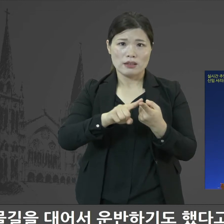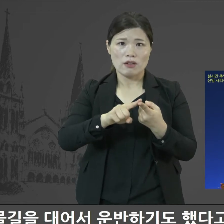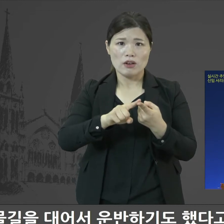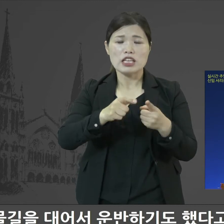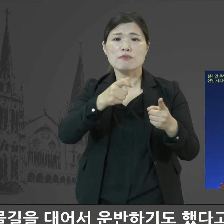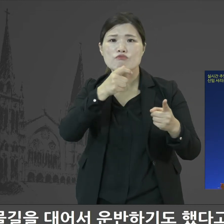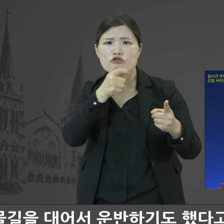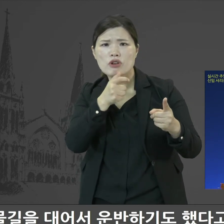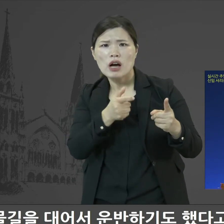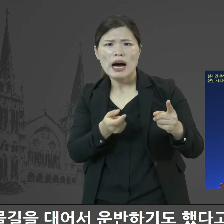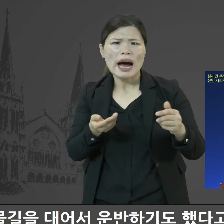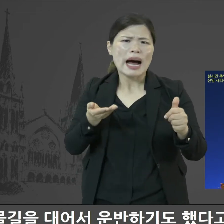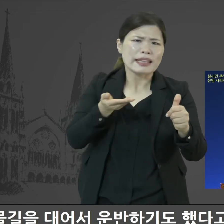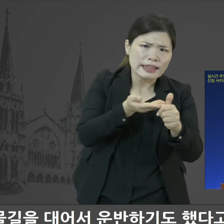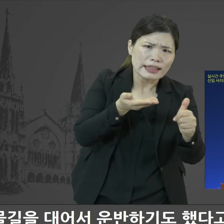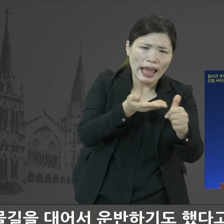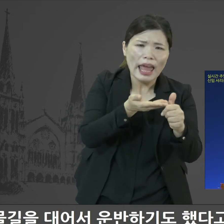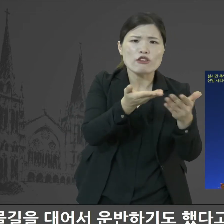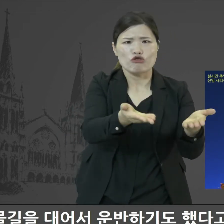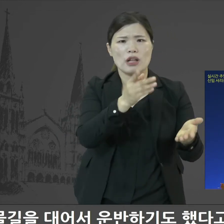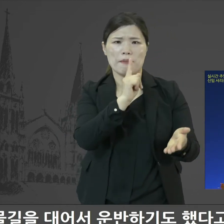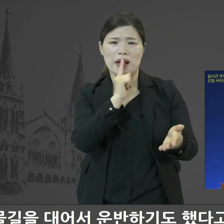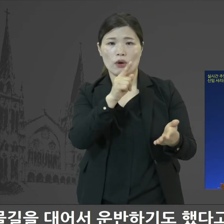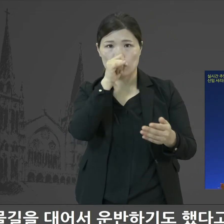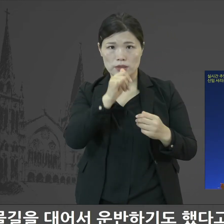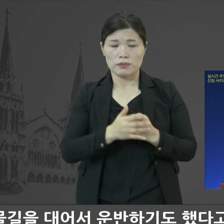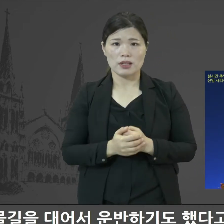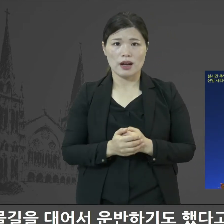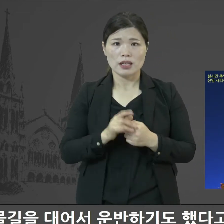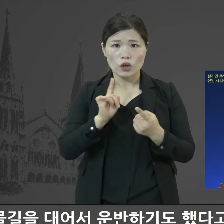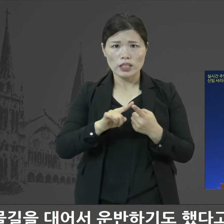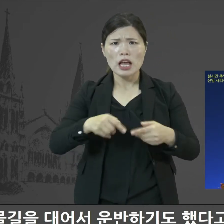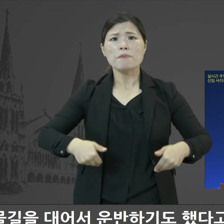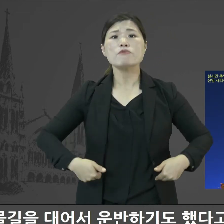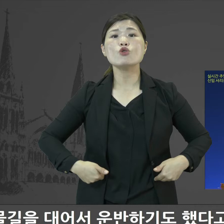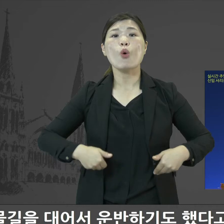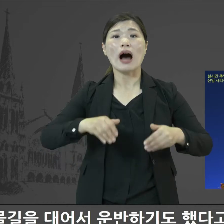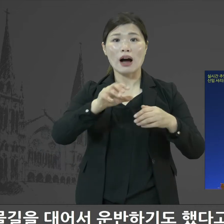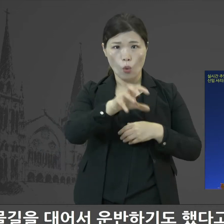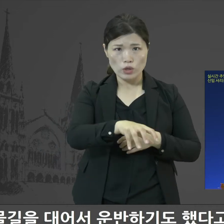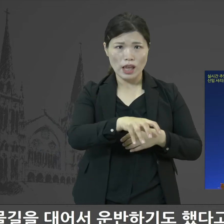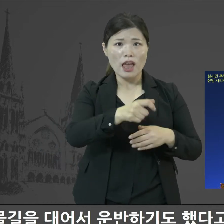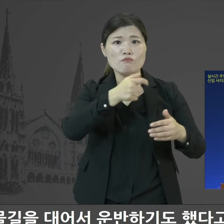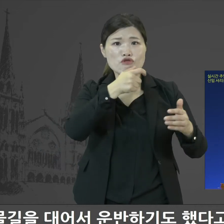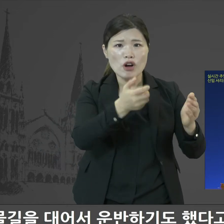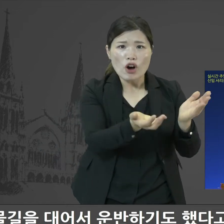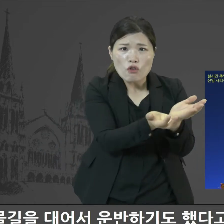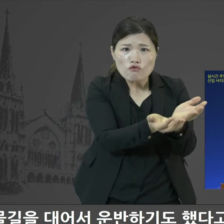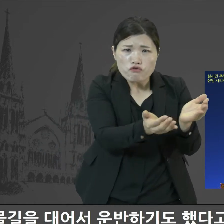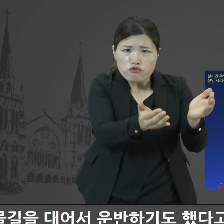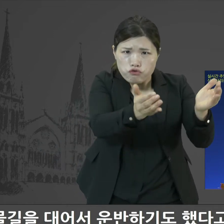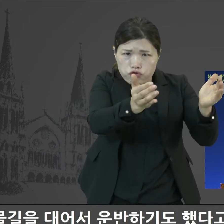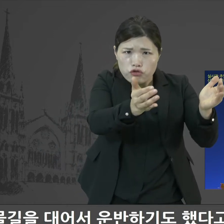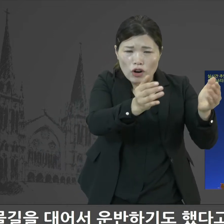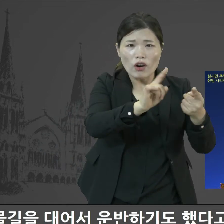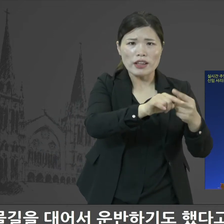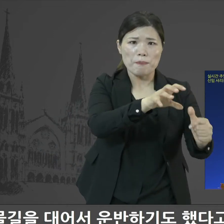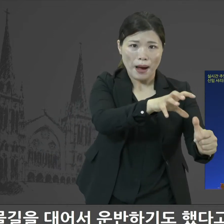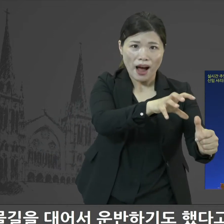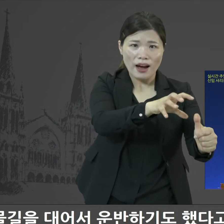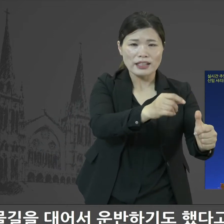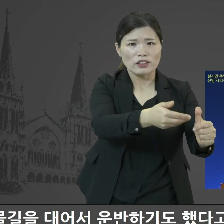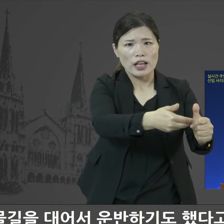이렇게 표현을 하고 있는데요, 그렇게 필요한 곳에 물을 대어서 그렇게 가두어두었던 물을